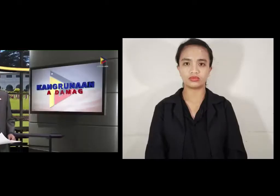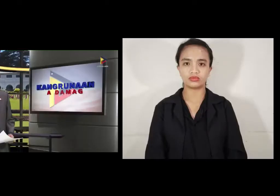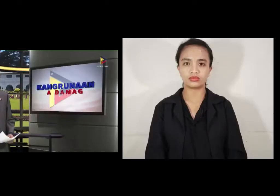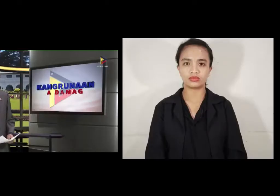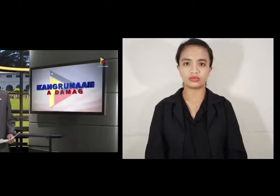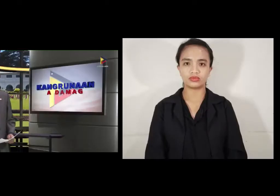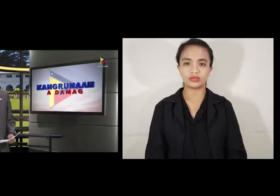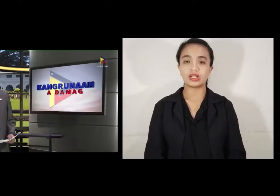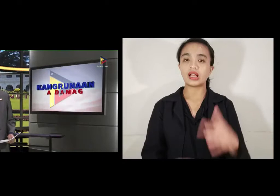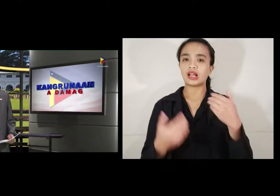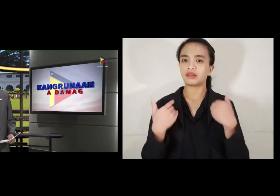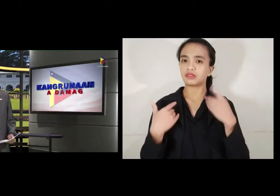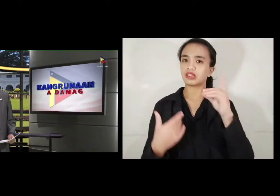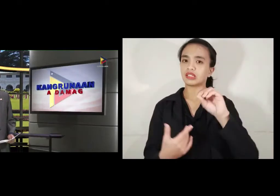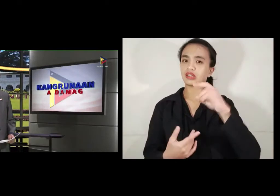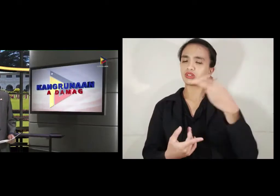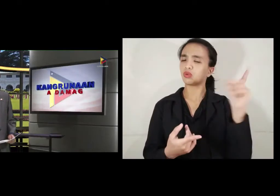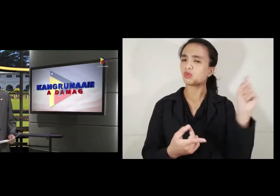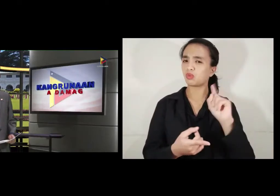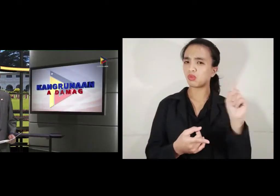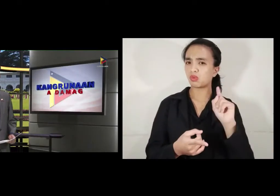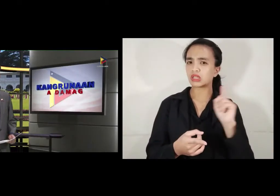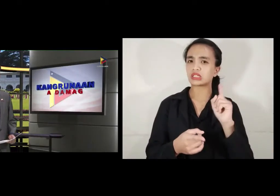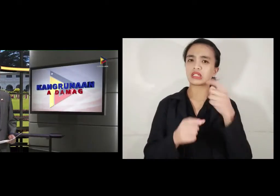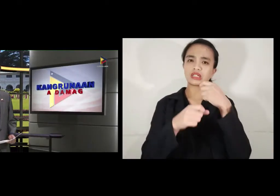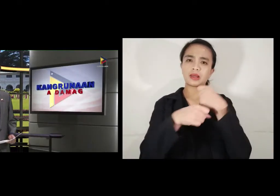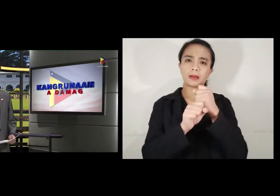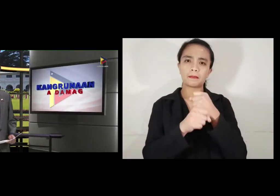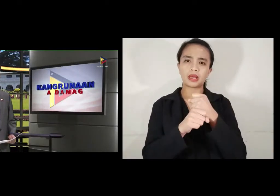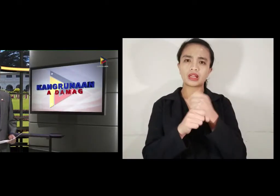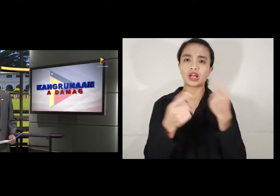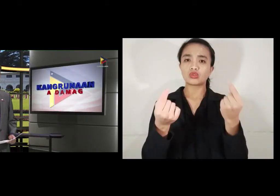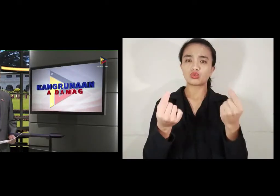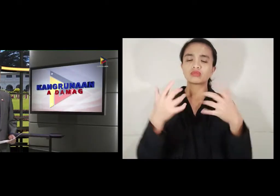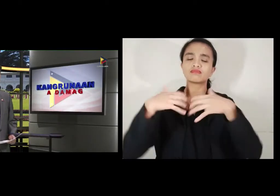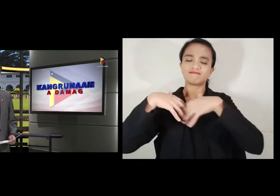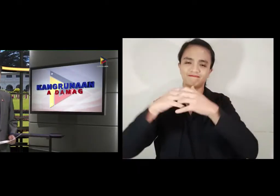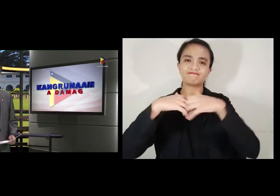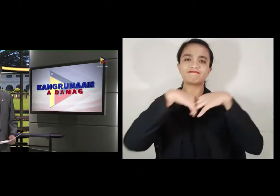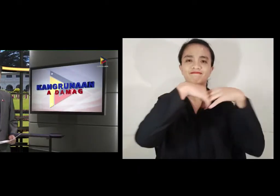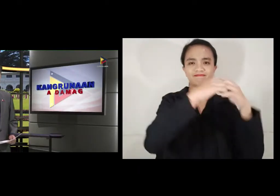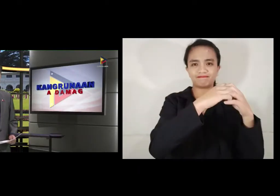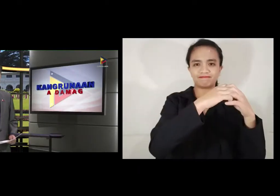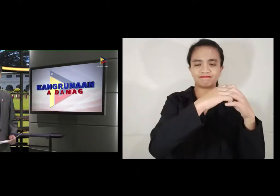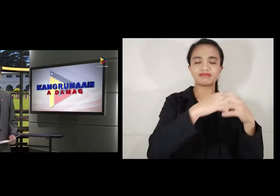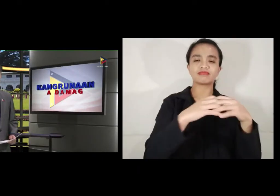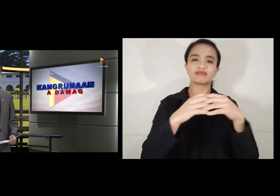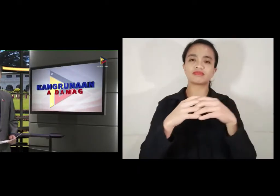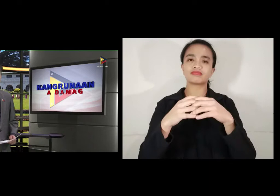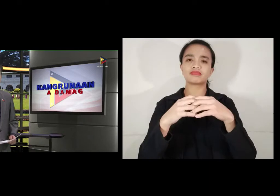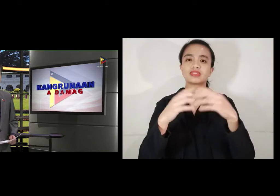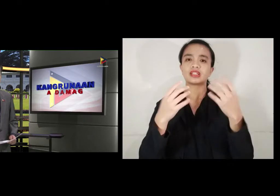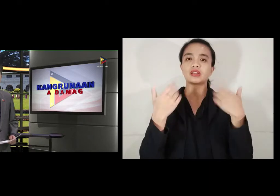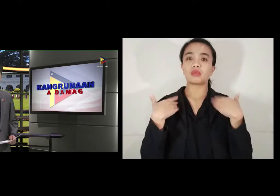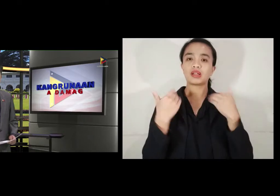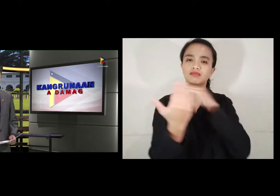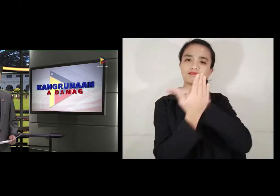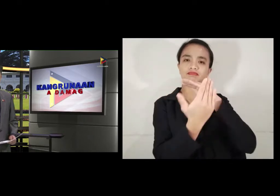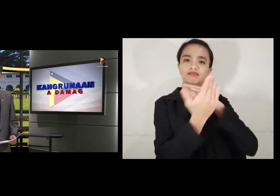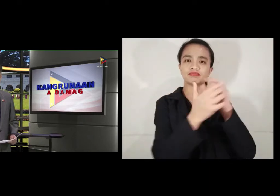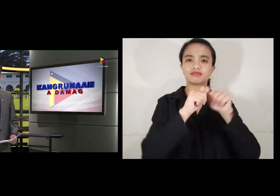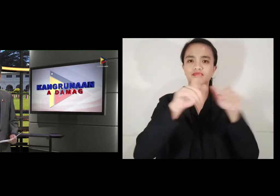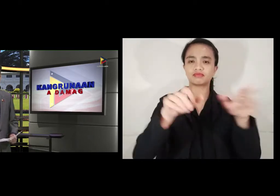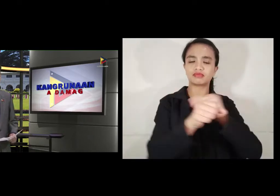In warranty DOH ti pagalagadan iti panagaramid iti community quarantine facility kontra iti panagwaras ti